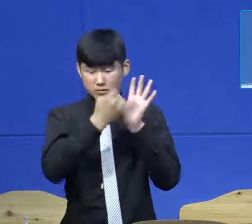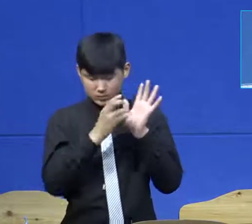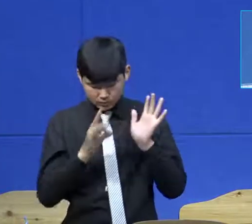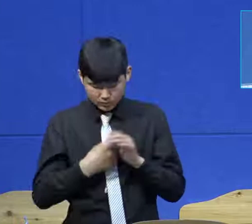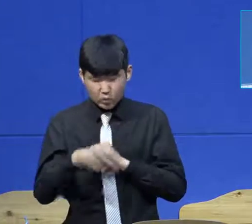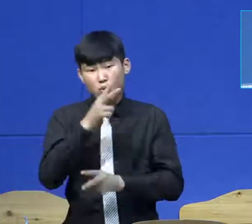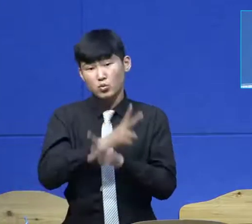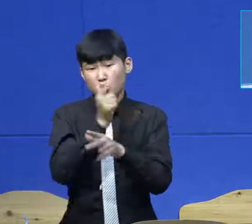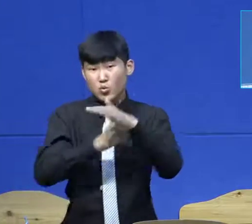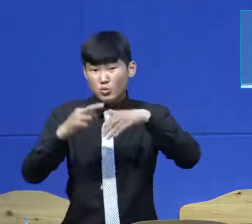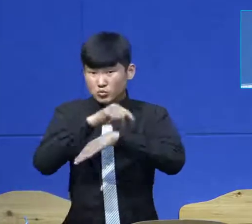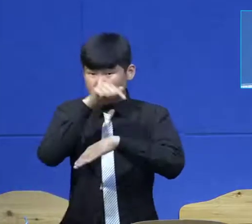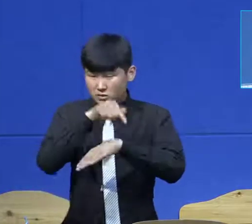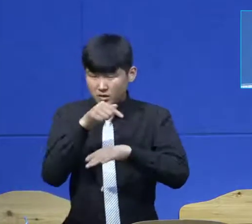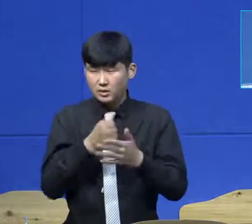Хуулийн үйлсээр